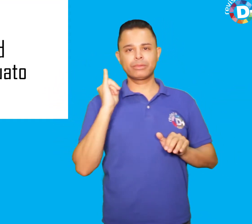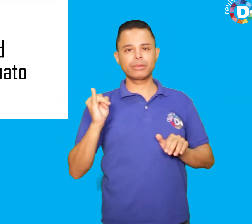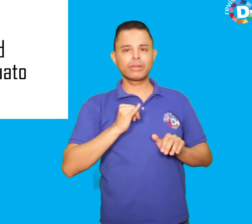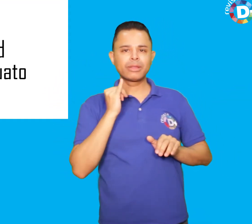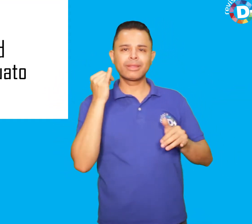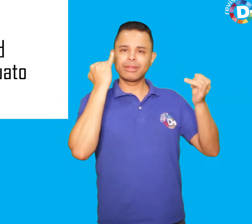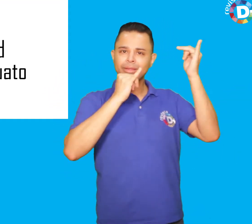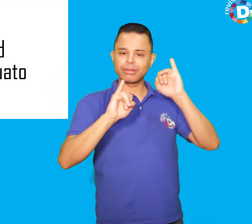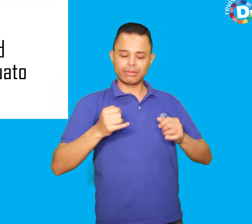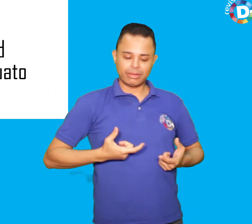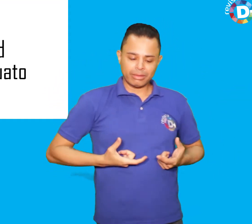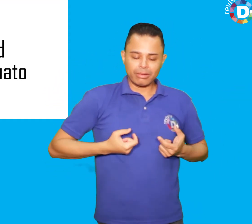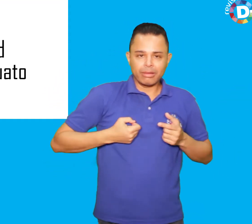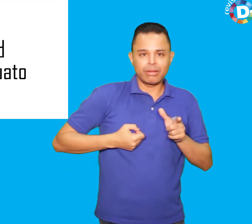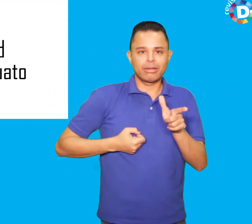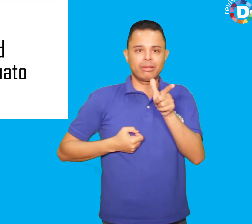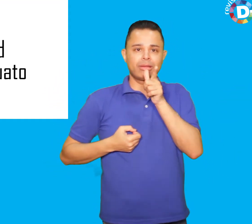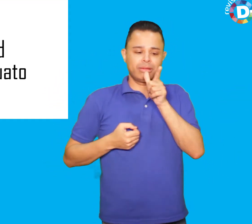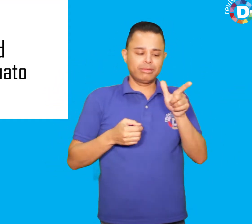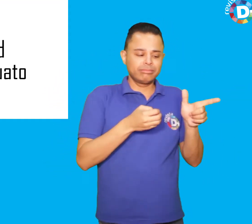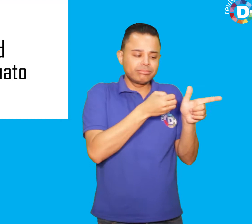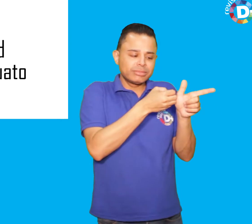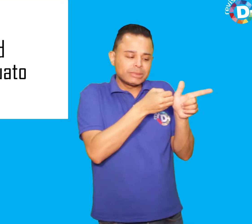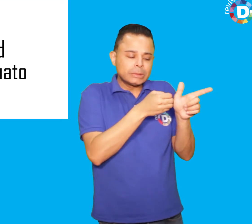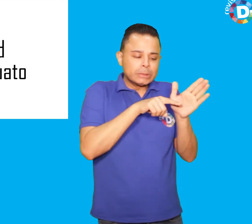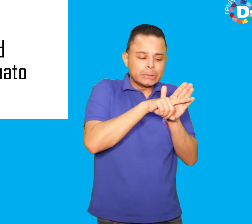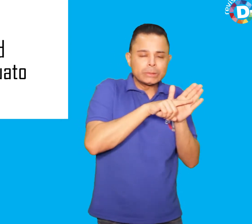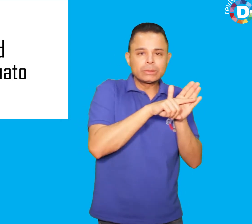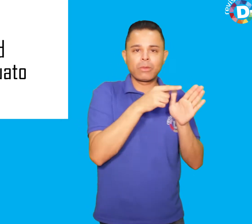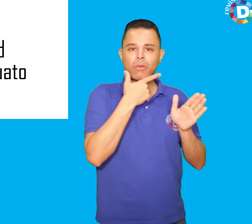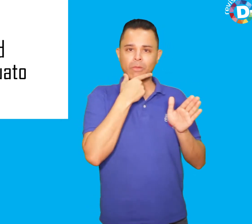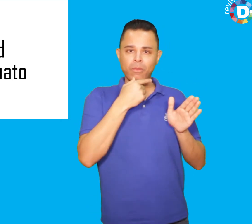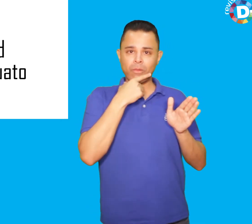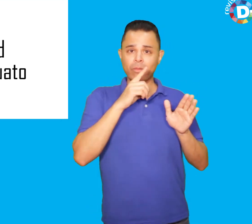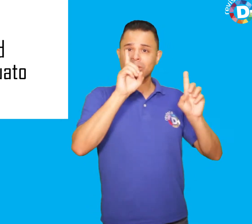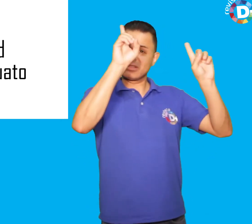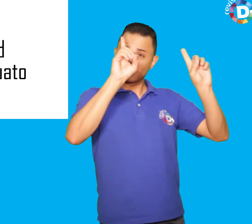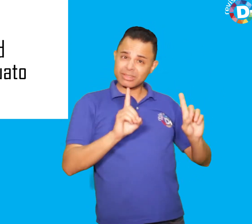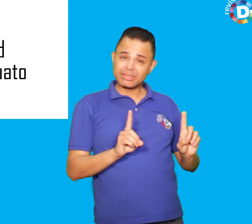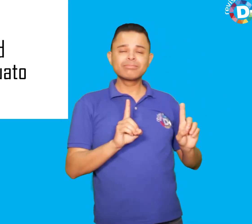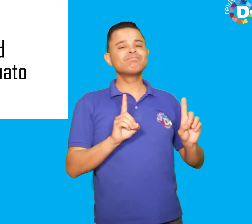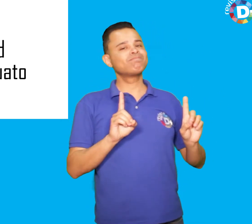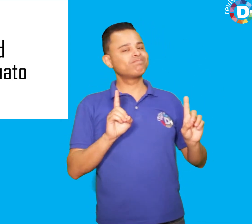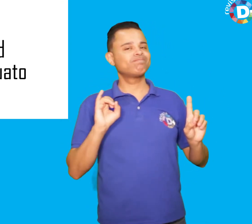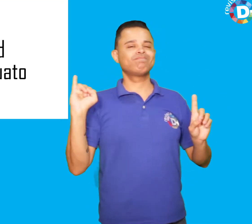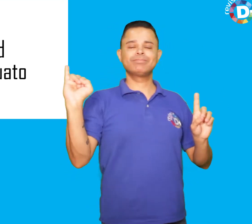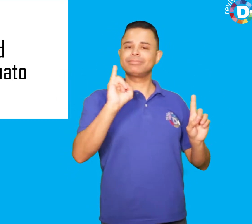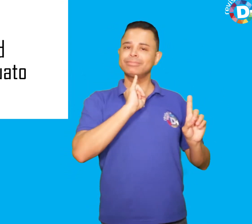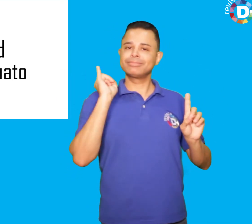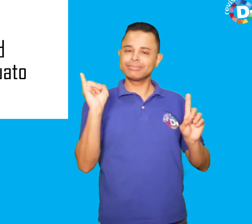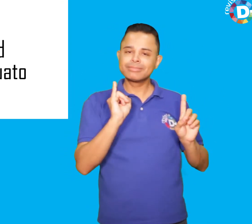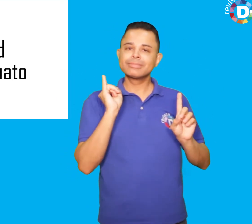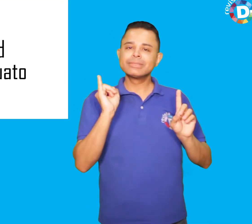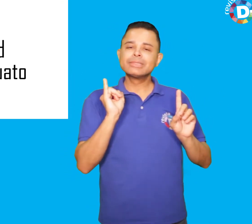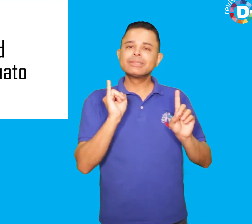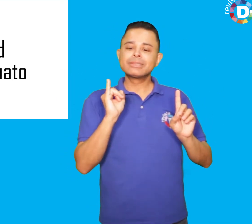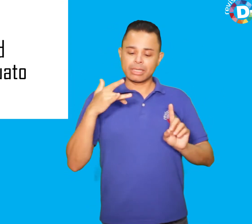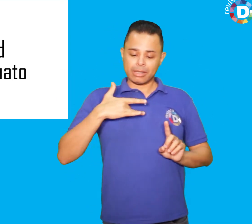prevenção do câncer de próstata, principalmente a homens com deficiência, é essencial para assegurar a saúde